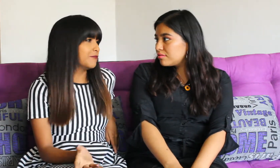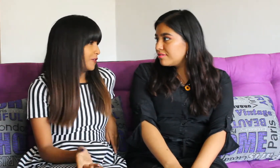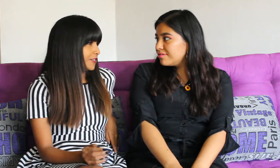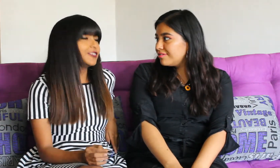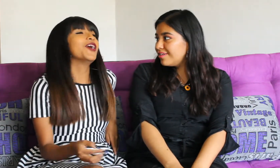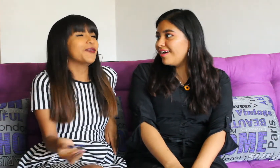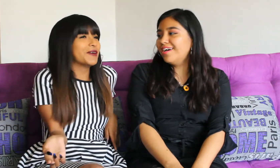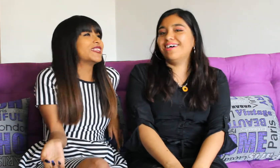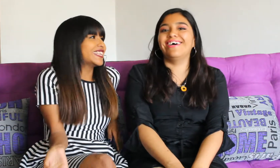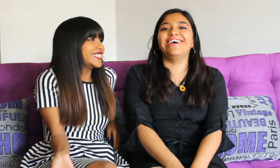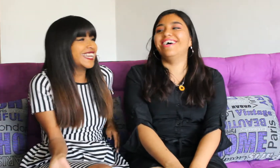¿Reembolso? No,